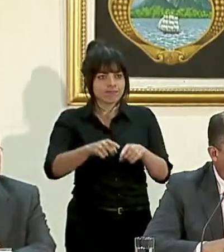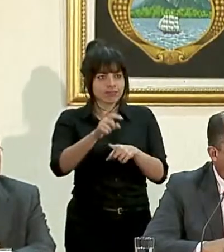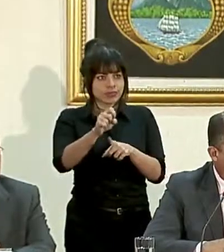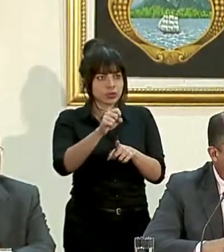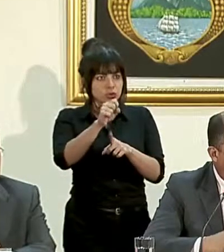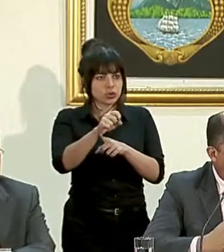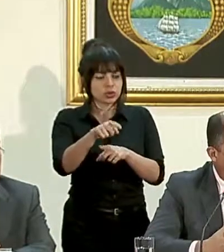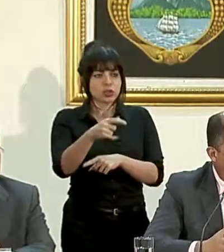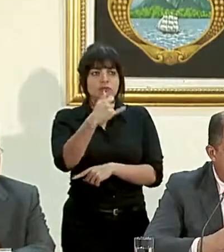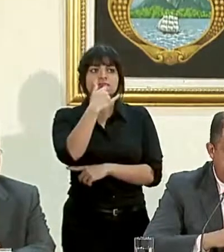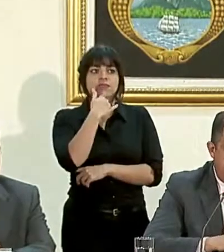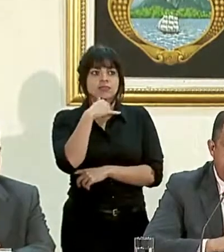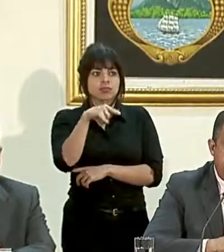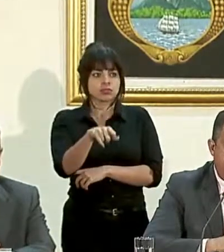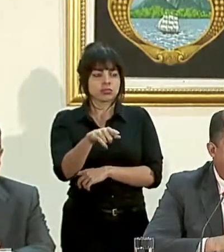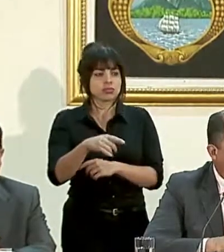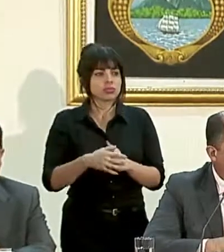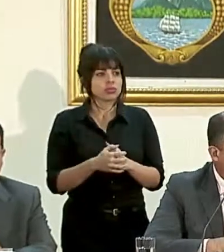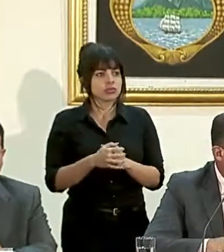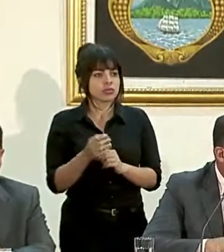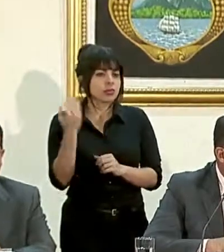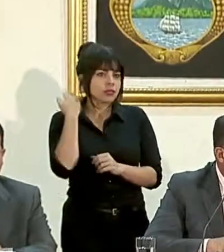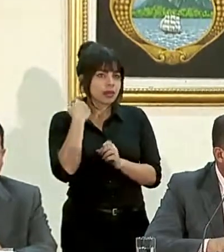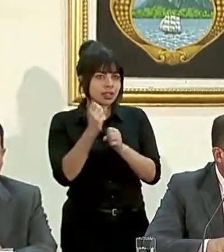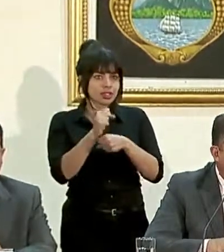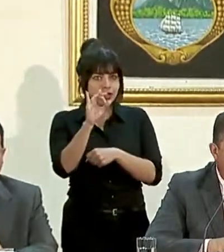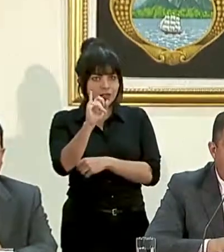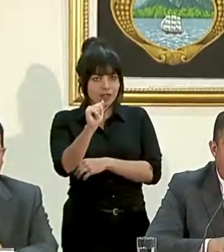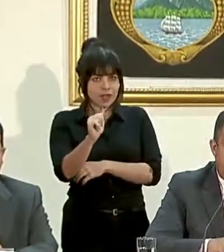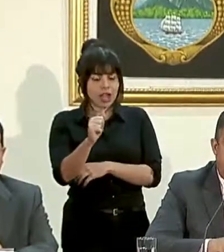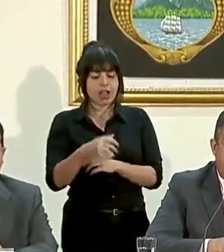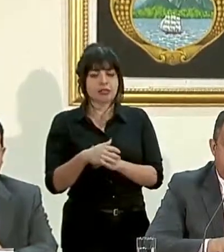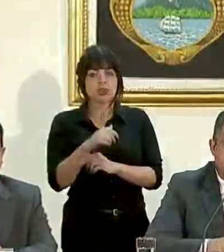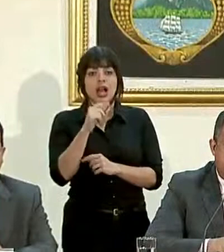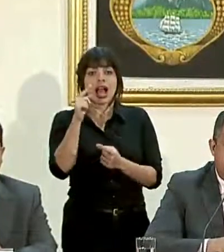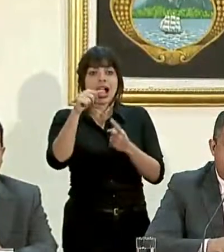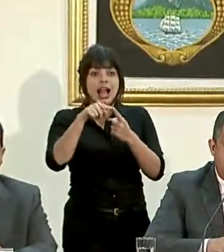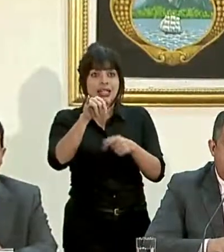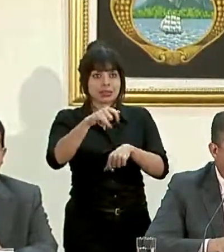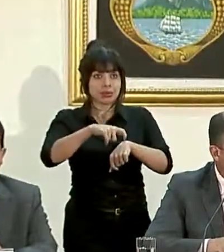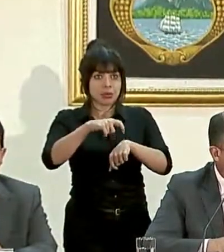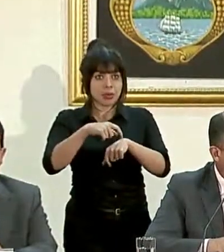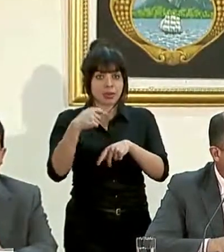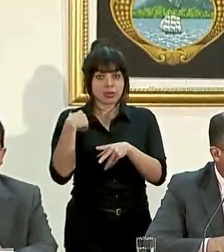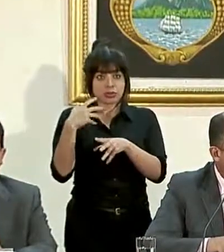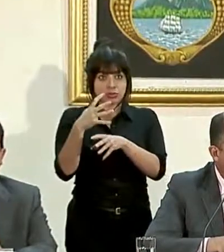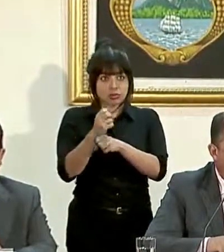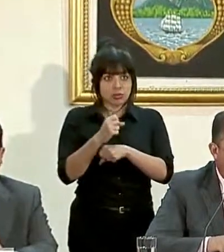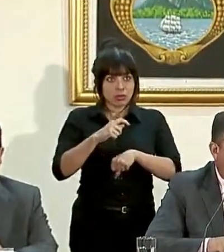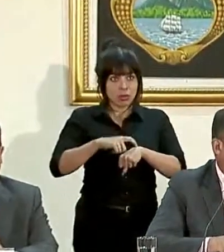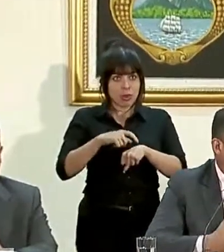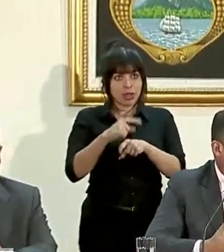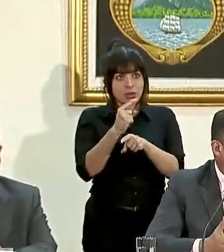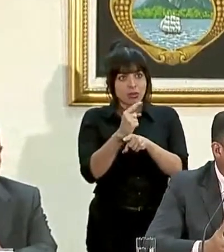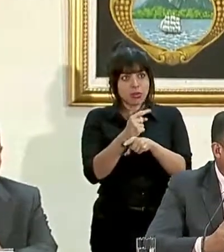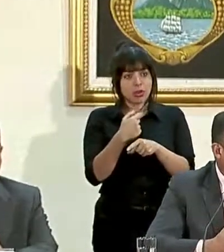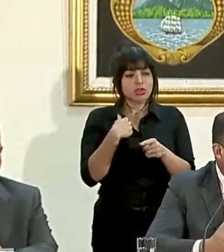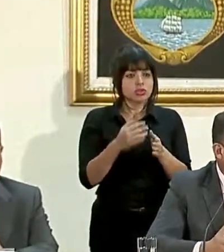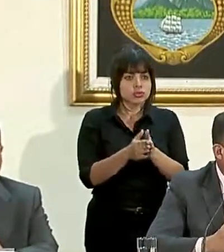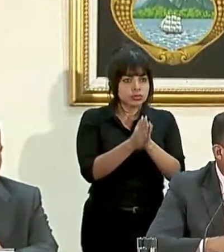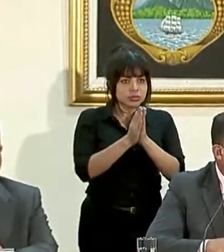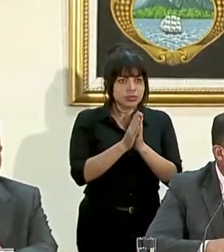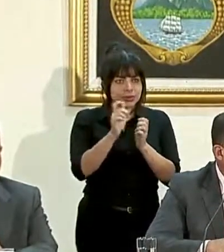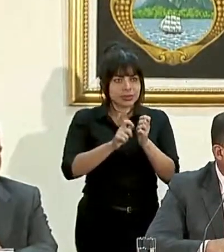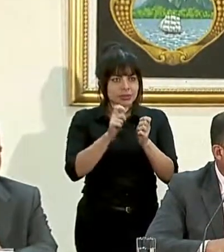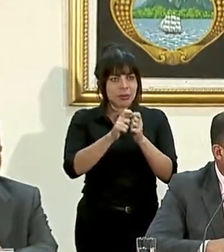la fallida realización del FIA. No fue hasta entonces que tuve un documento fehaciente, que fue el que solicité